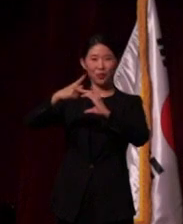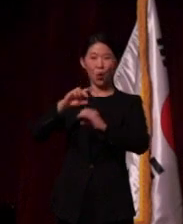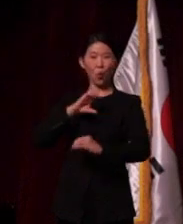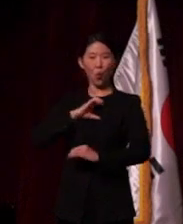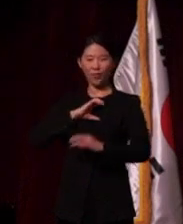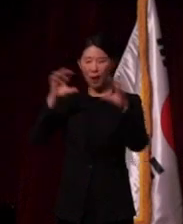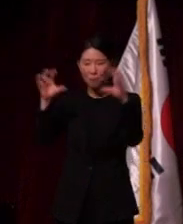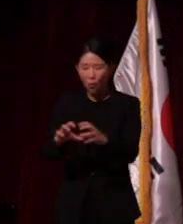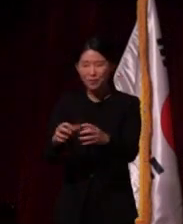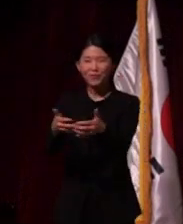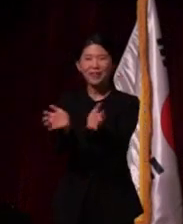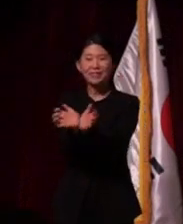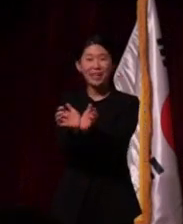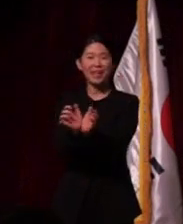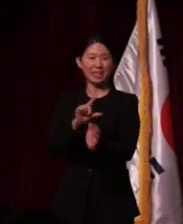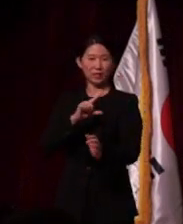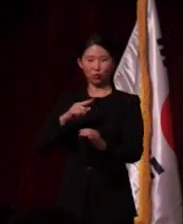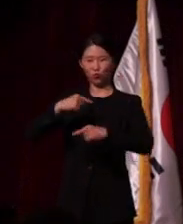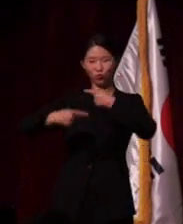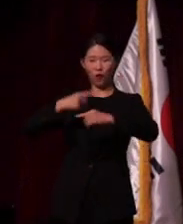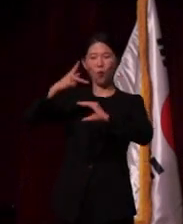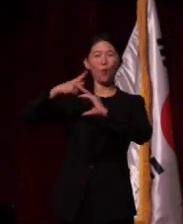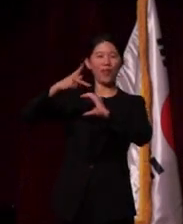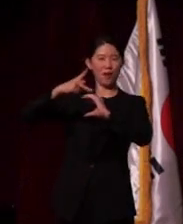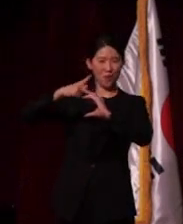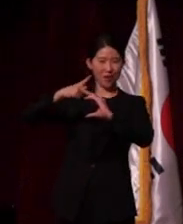코다 코리아의 대표로도 일을 하고 있습니다.